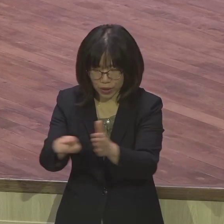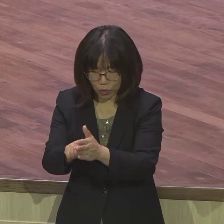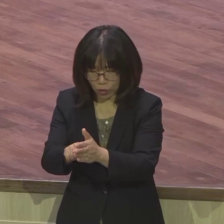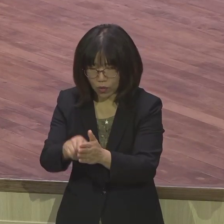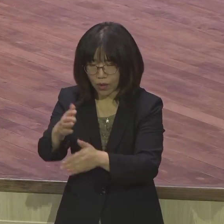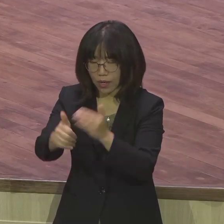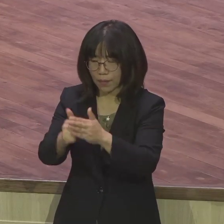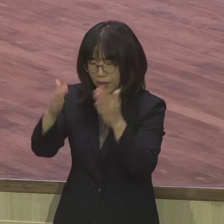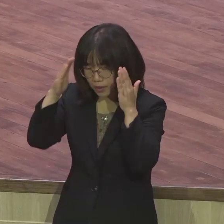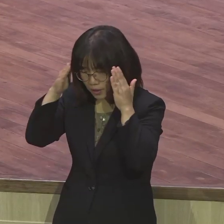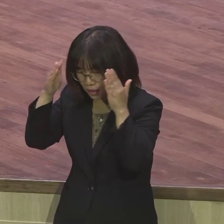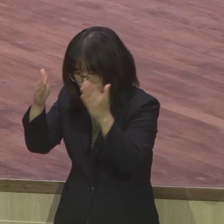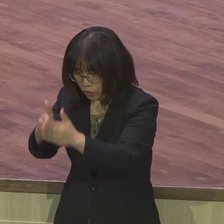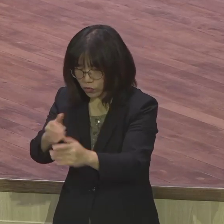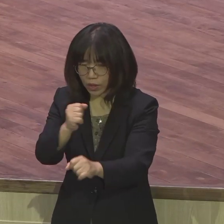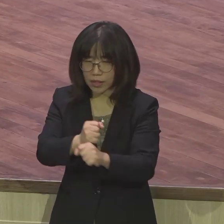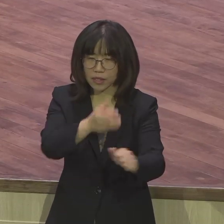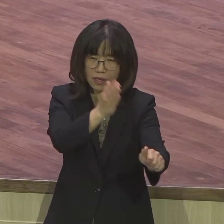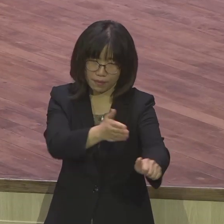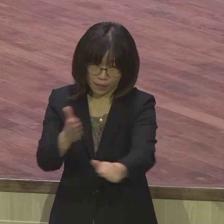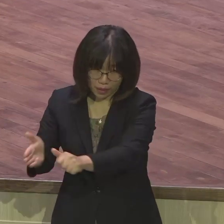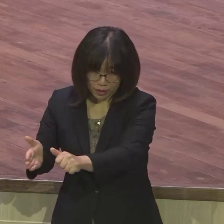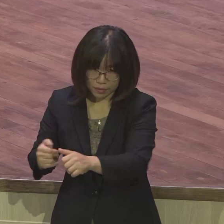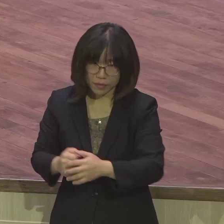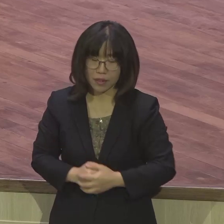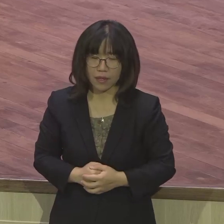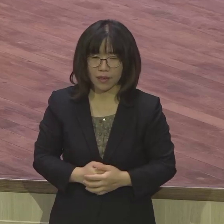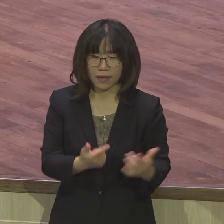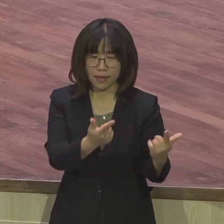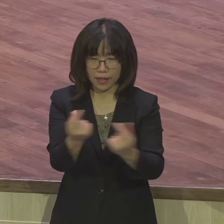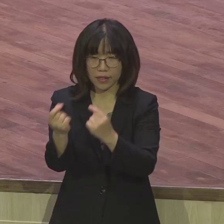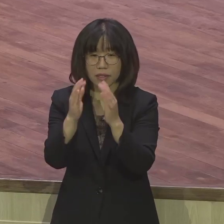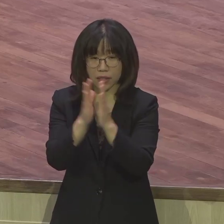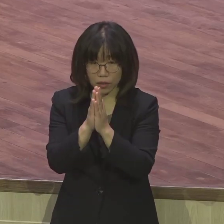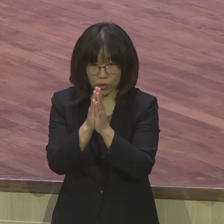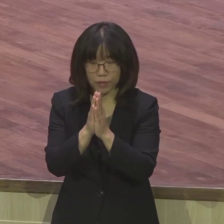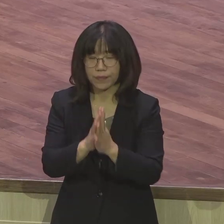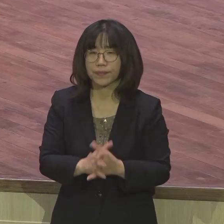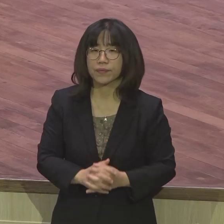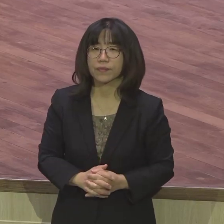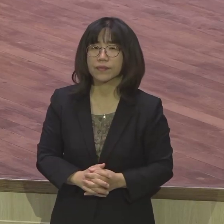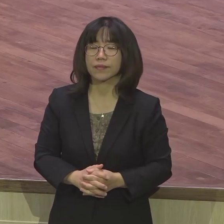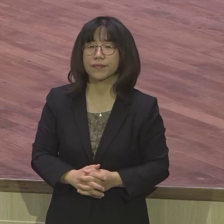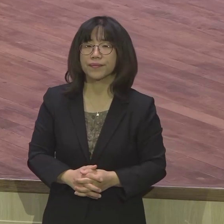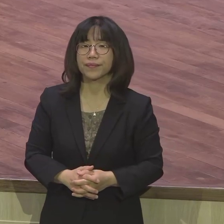시간을 날마다 들어가기를 예수님으로 축원합니다. 우리 기도하겠습니다. 기도하실 때